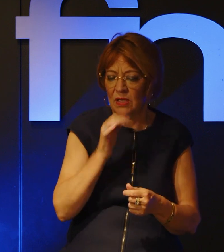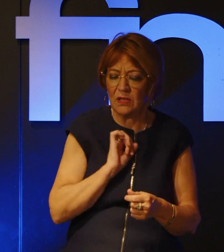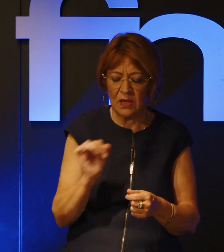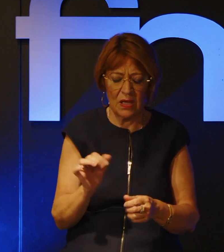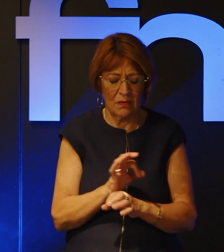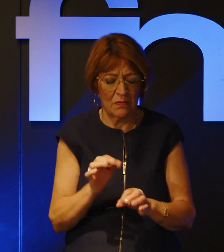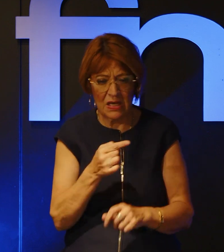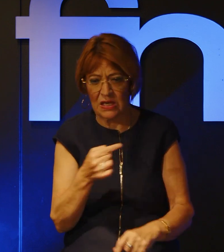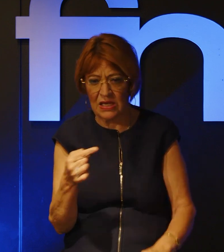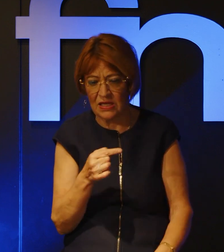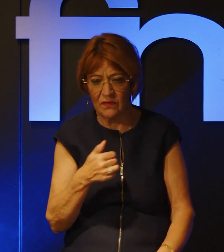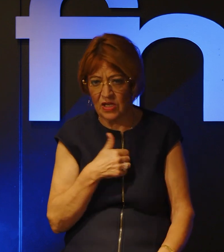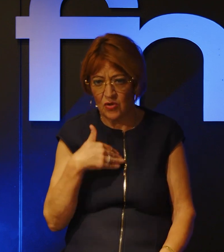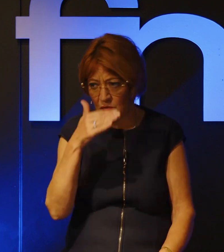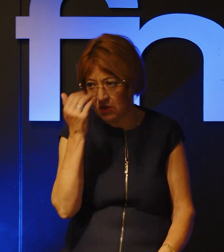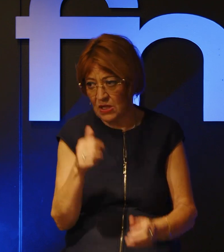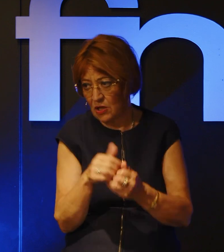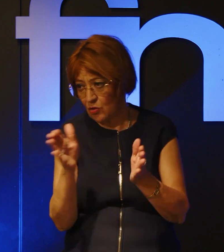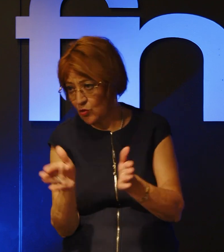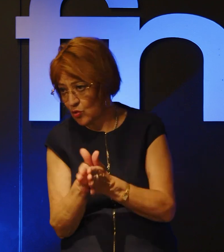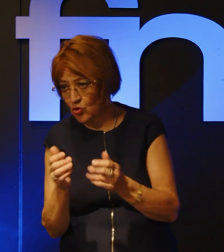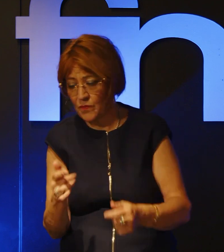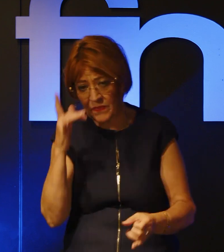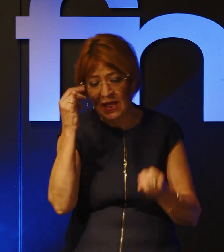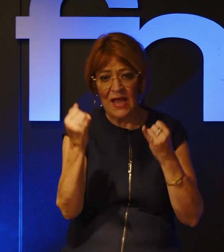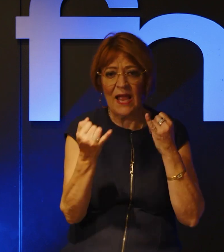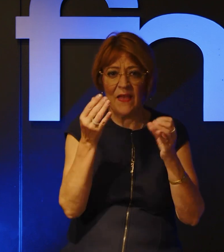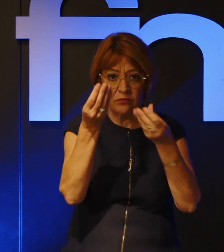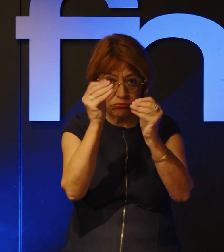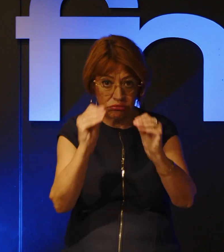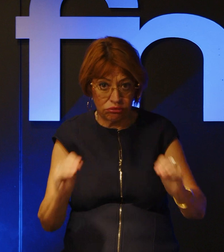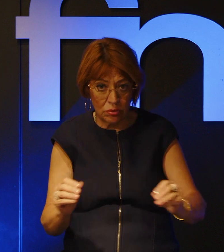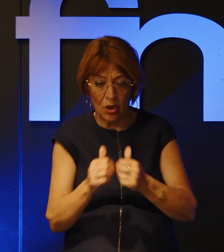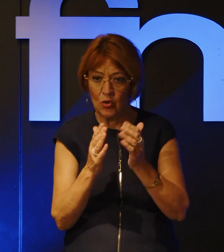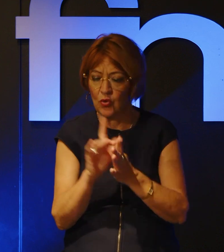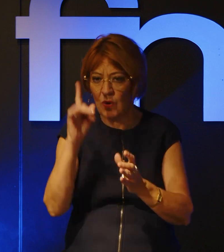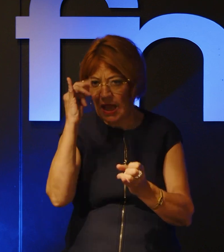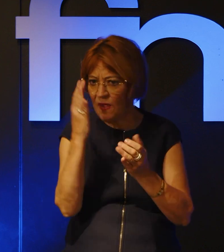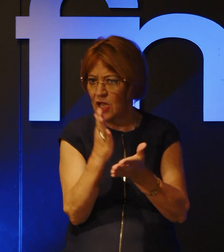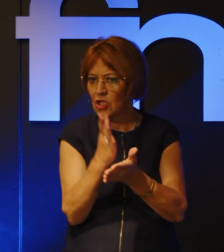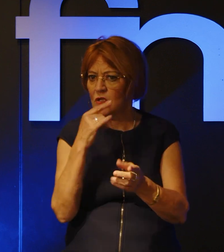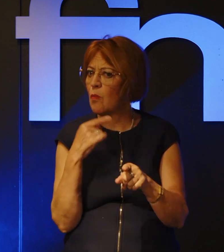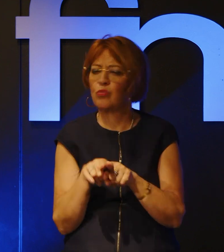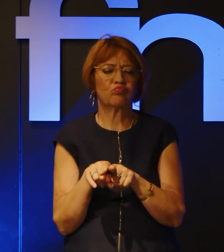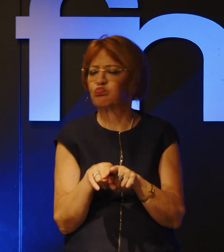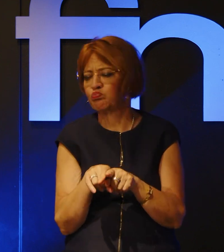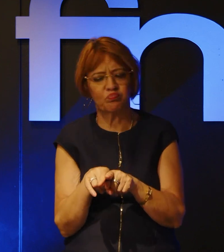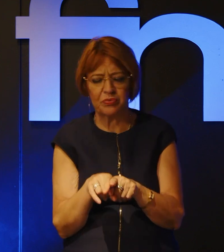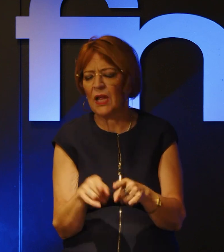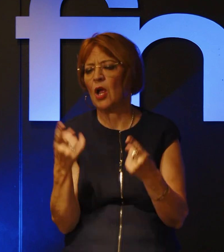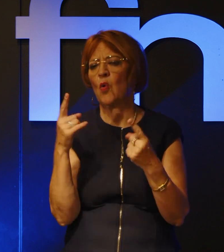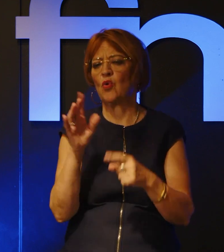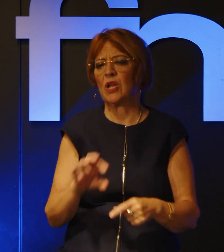absolutamente negativo na saúde mental de todos portanto a ideia de desmantelamento não é uma ideia só política é a